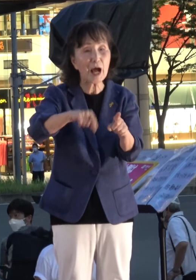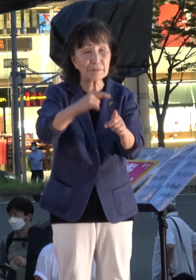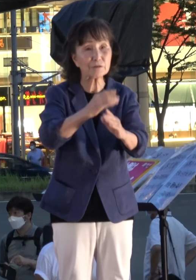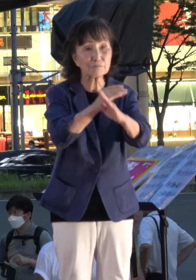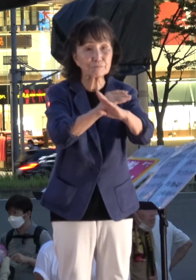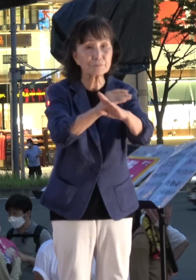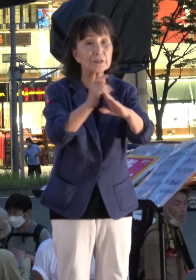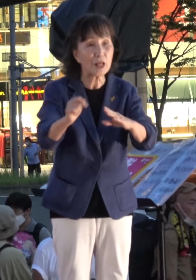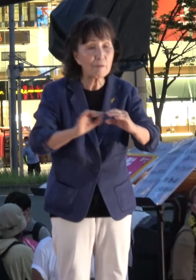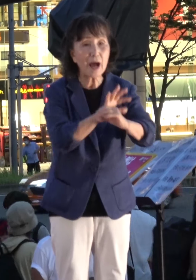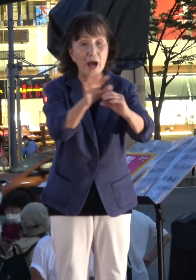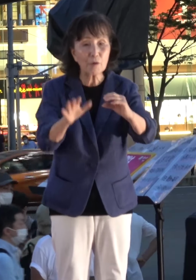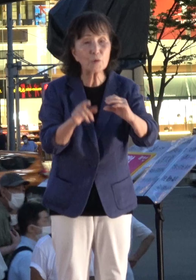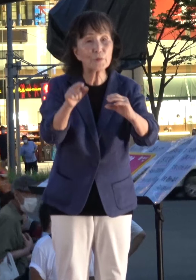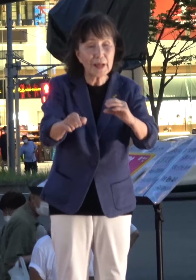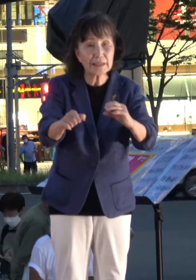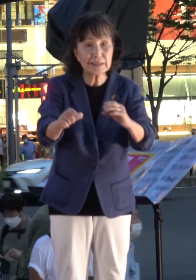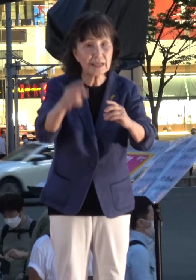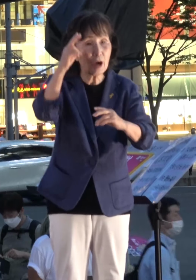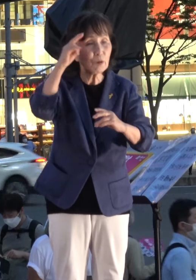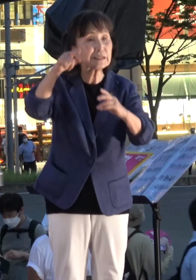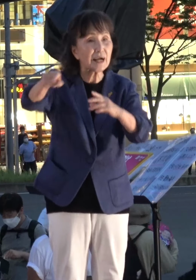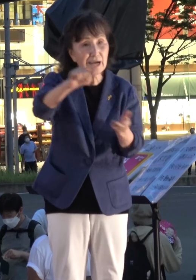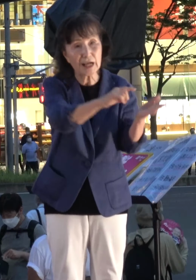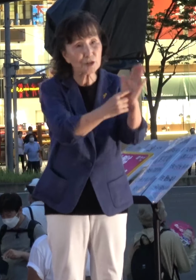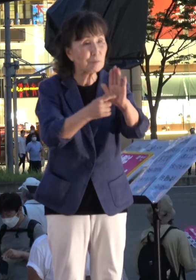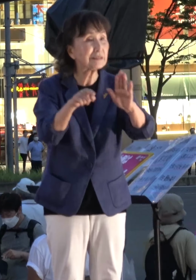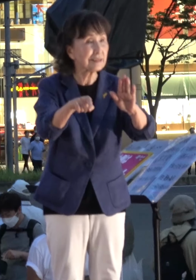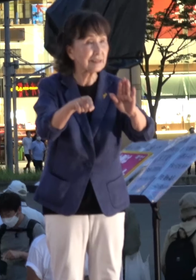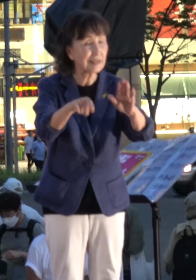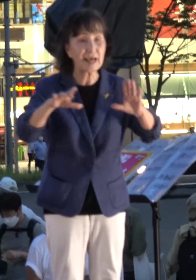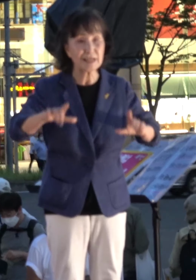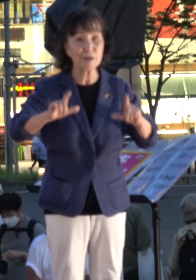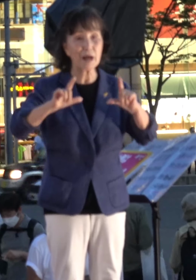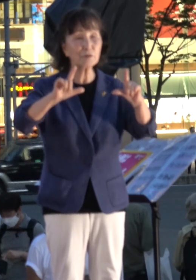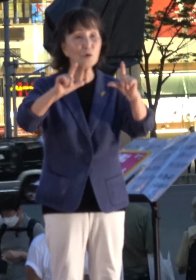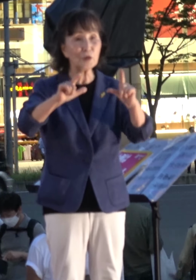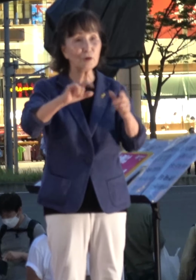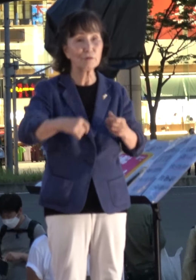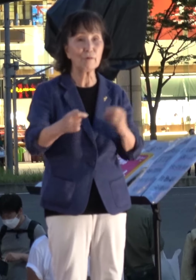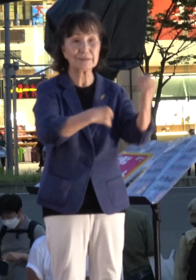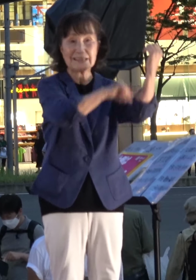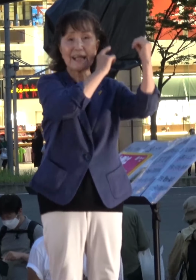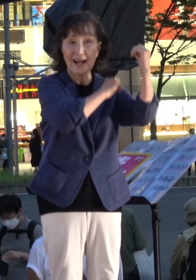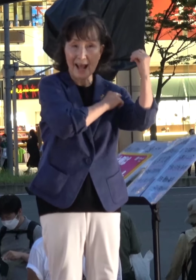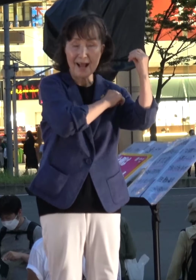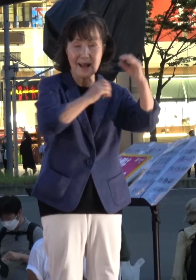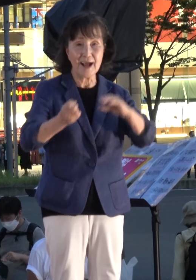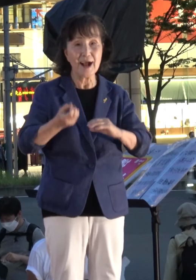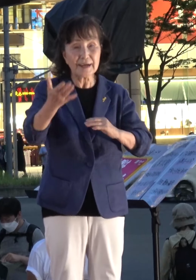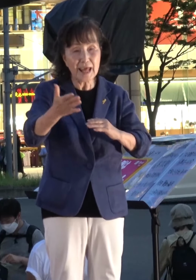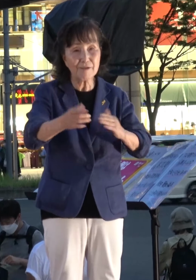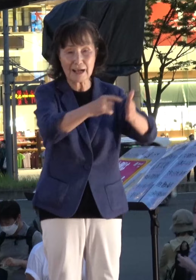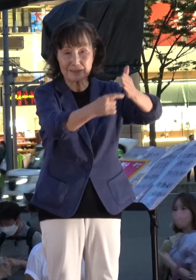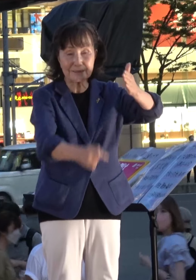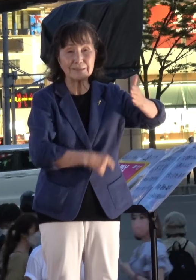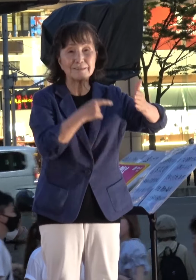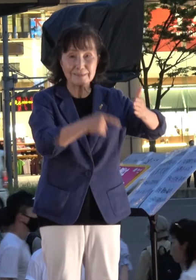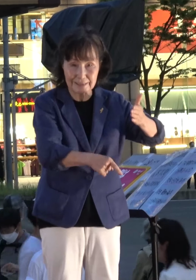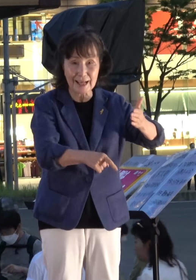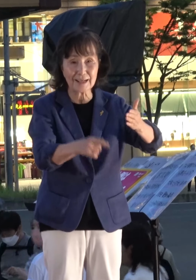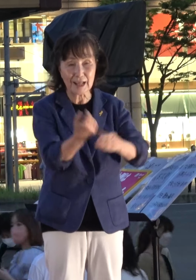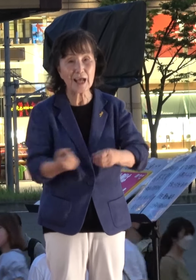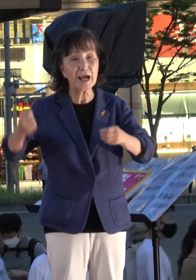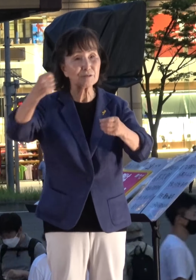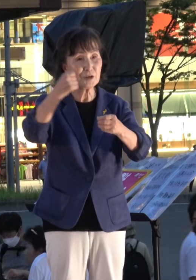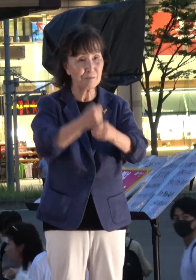ロナ危機はまさに証明した。今こそ公共の力、令和新選組が掲げている積極財政で取り戻していき